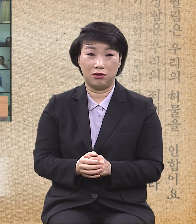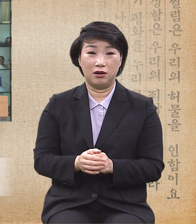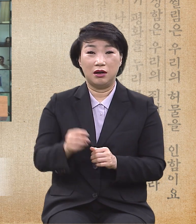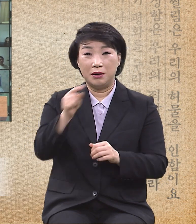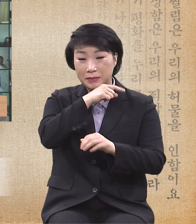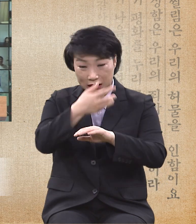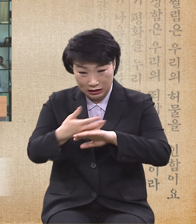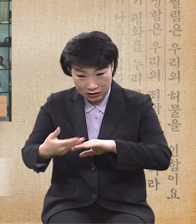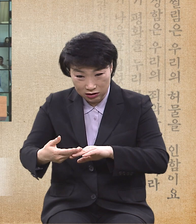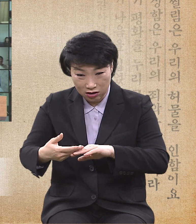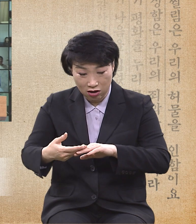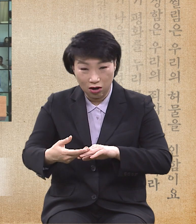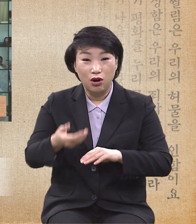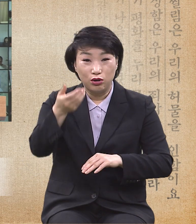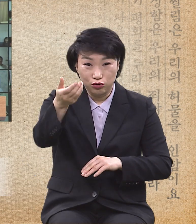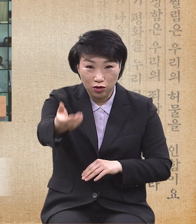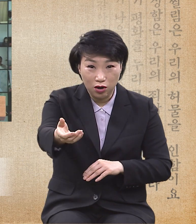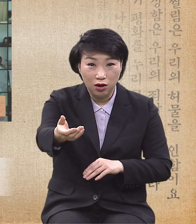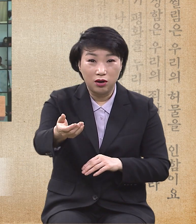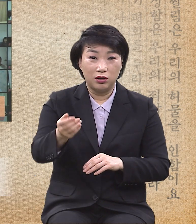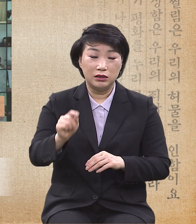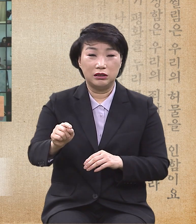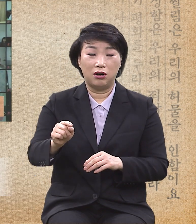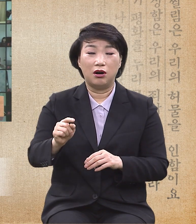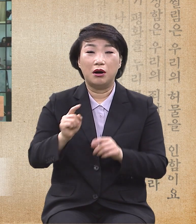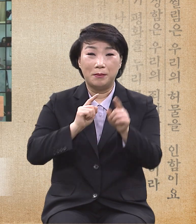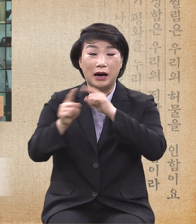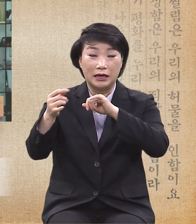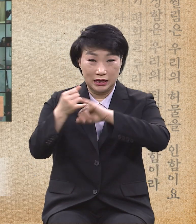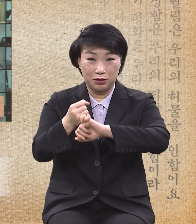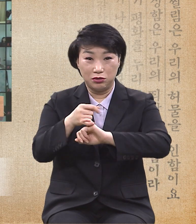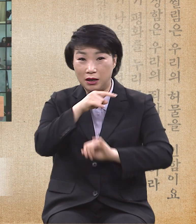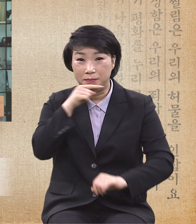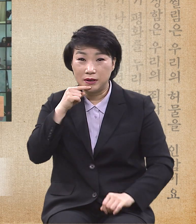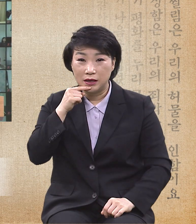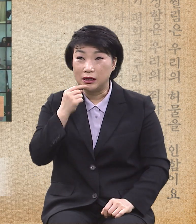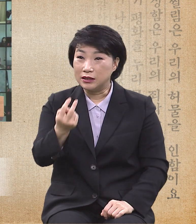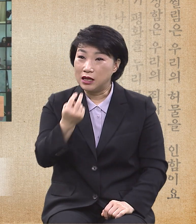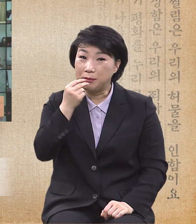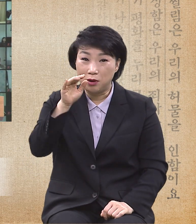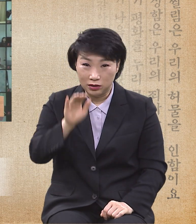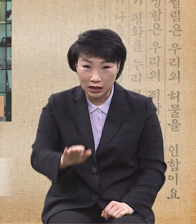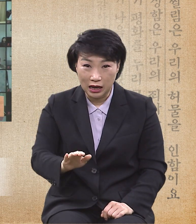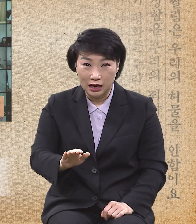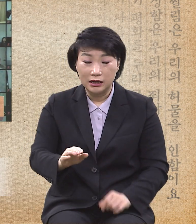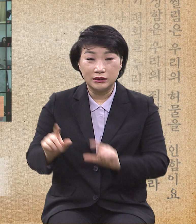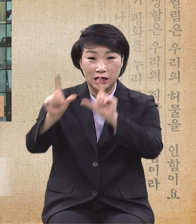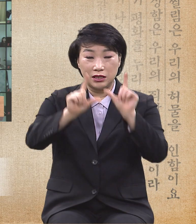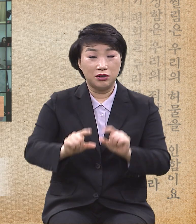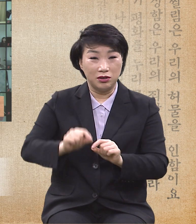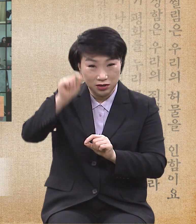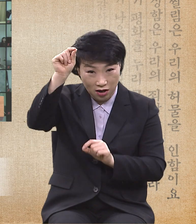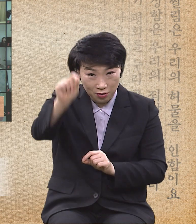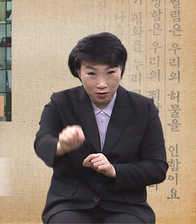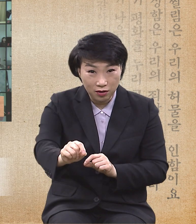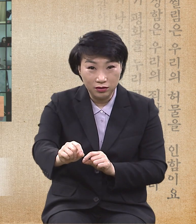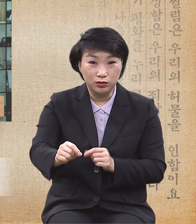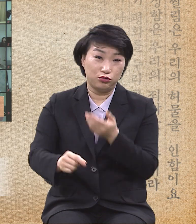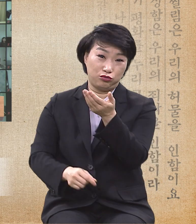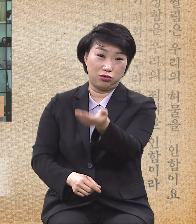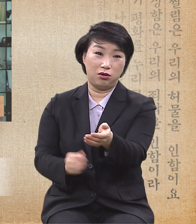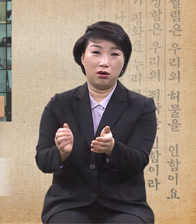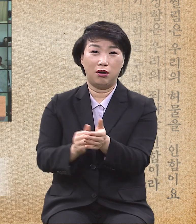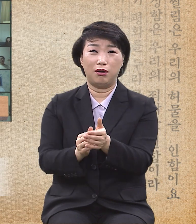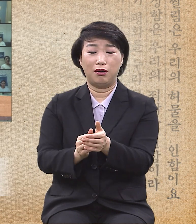흐르는 피를 건네면서 이건 언약의 피 생명이야. 영원히 살아.